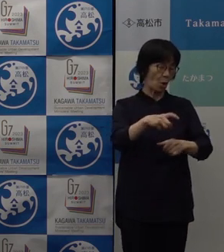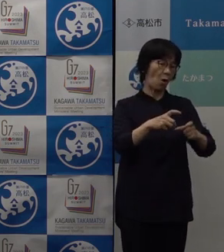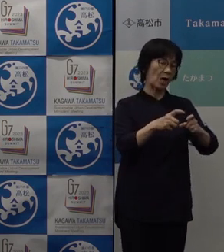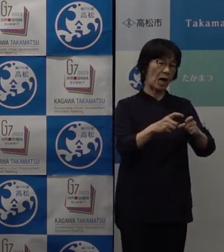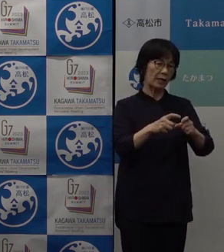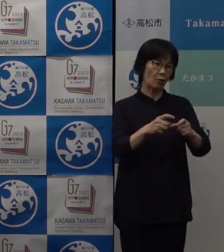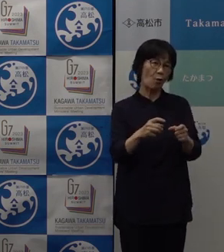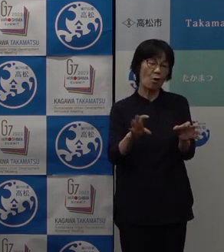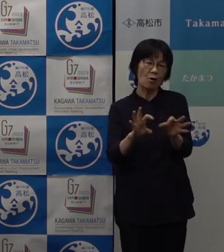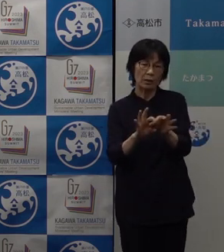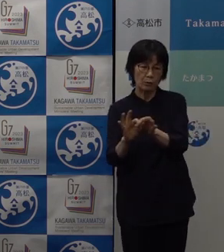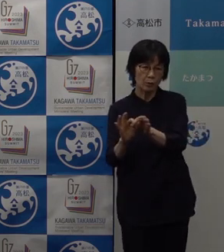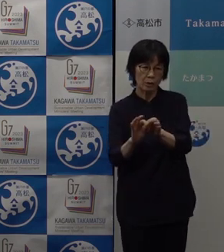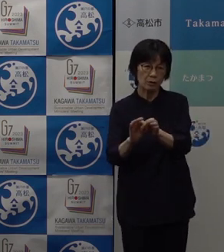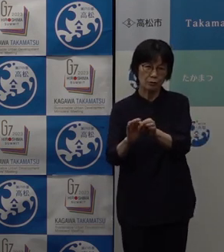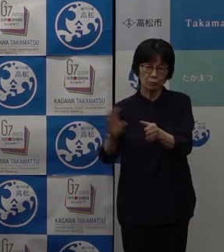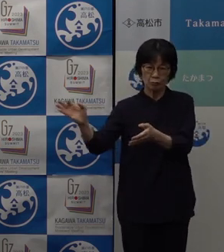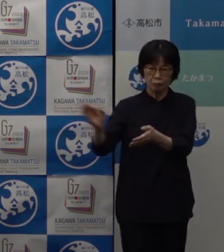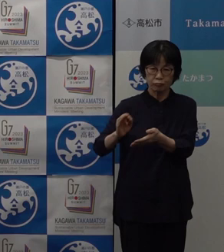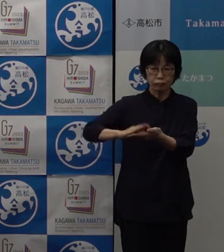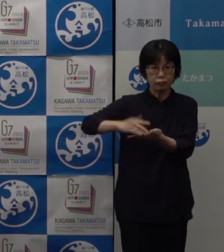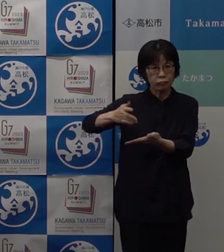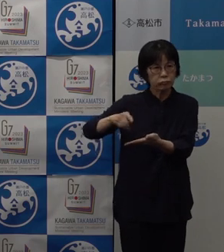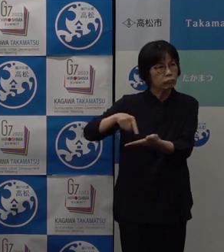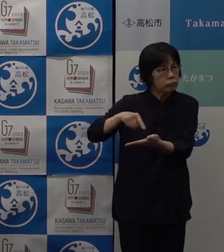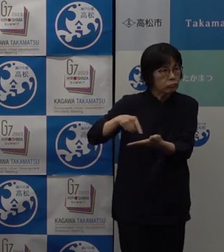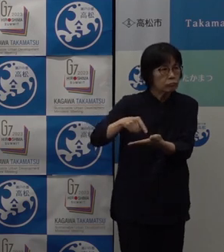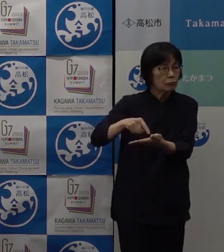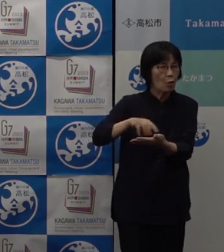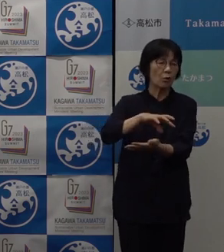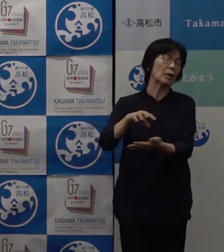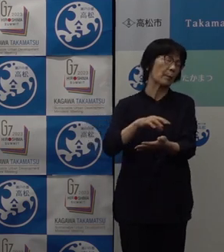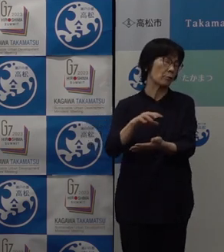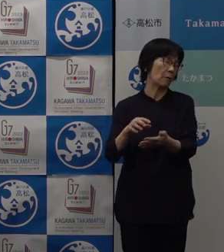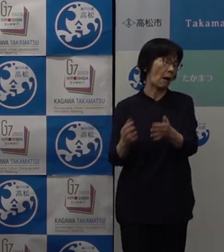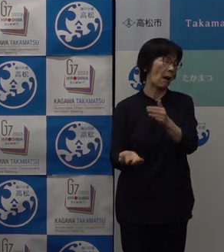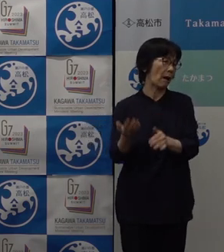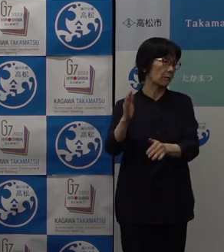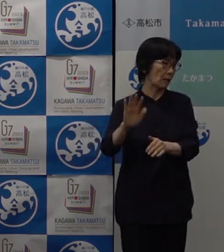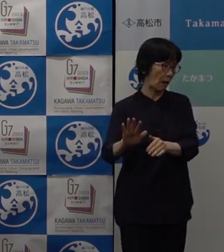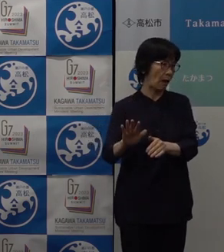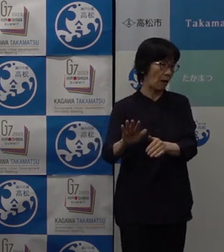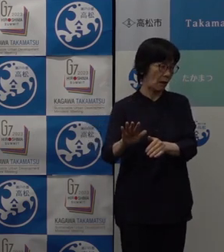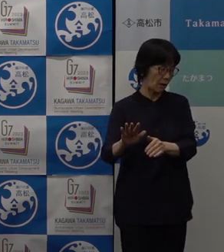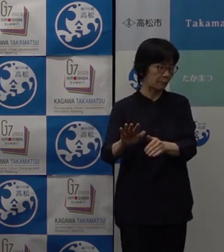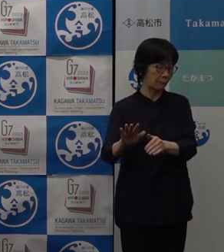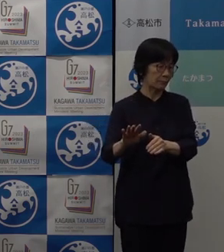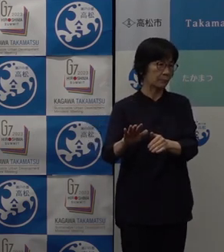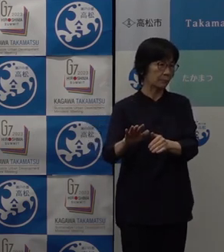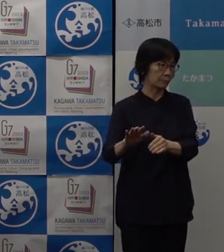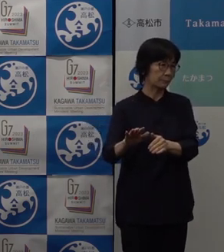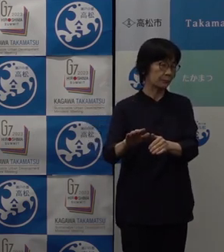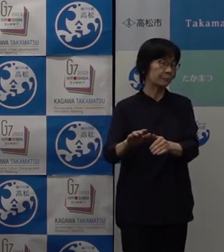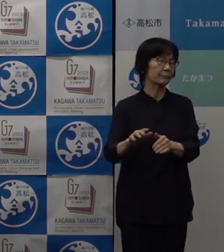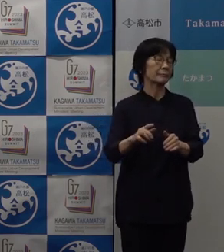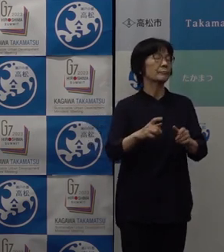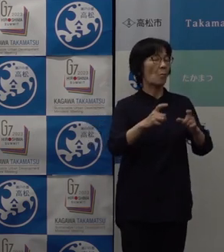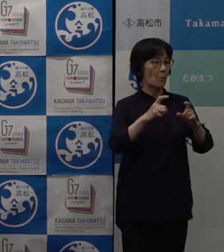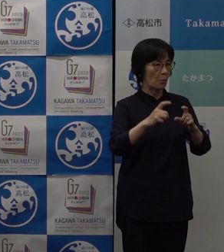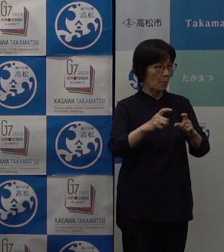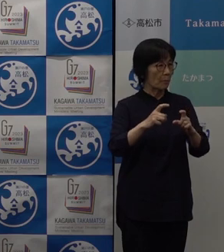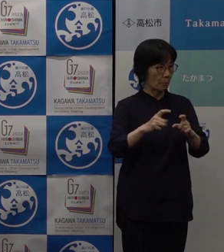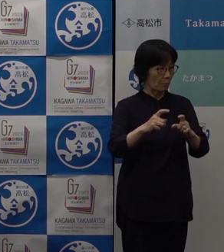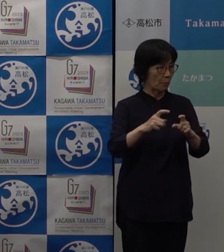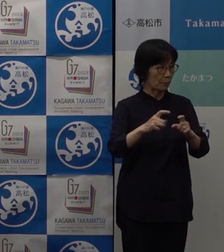が2件発表されました。この他にもいろいろと問題が発覚しておりまして、マイナンバーの信頼が広がる